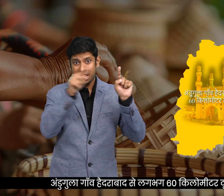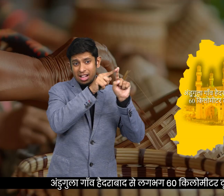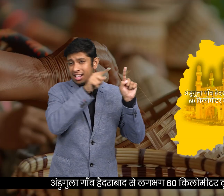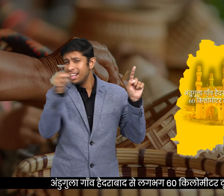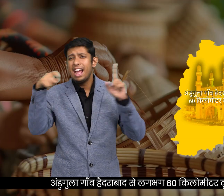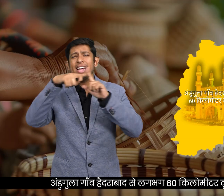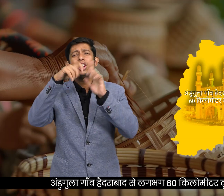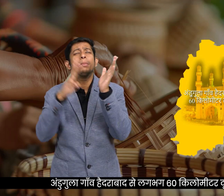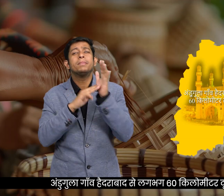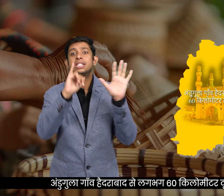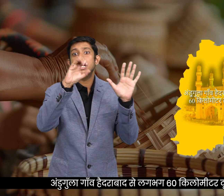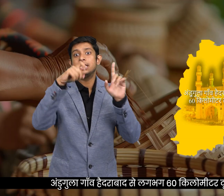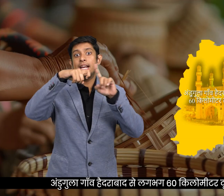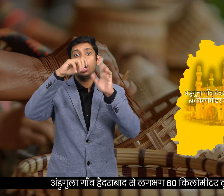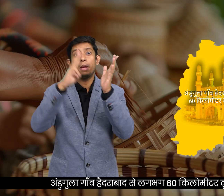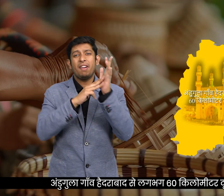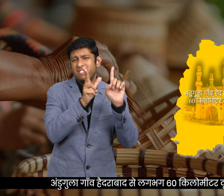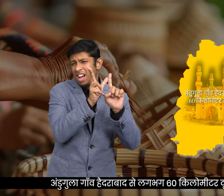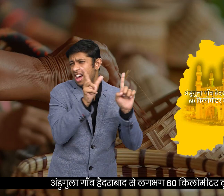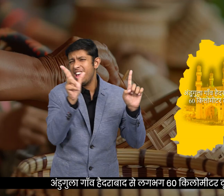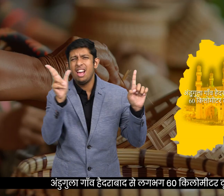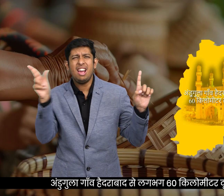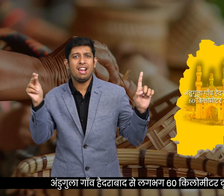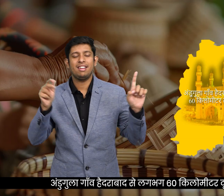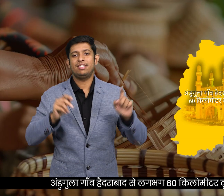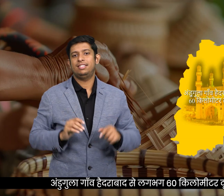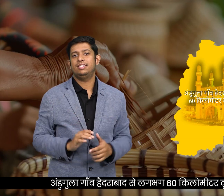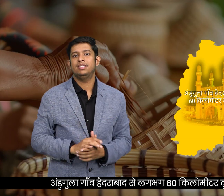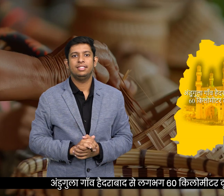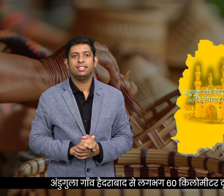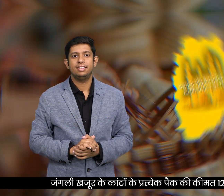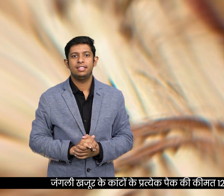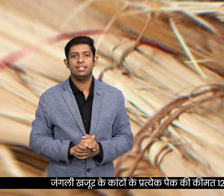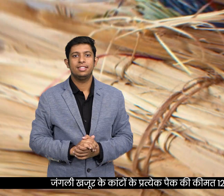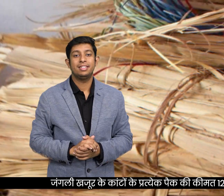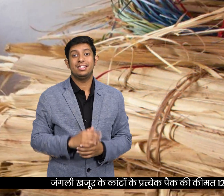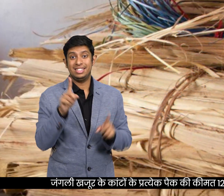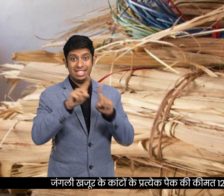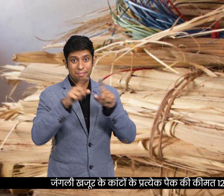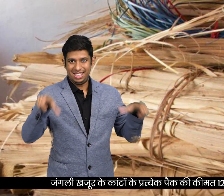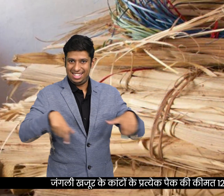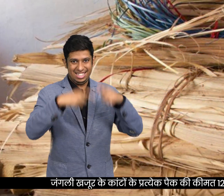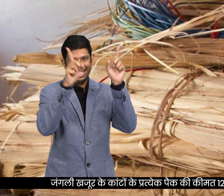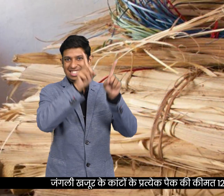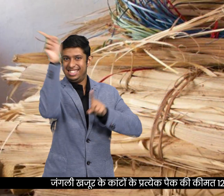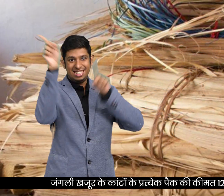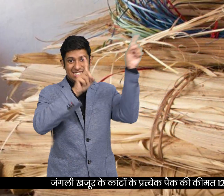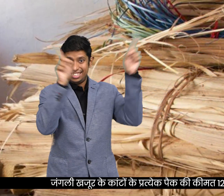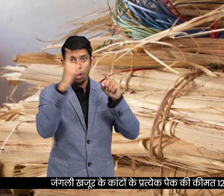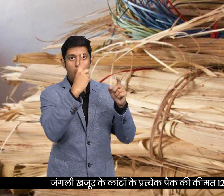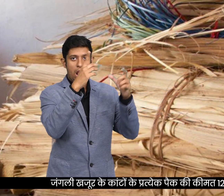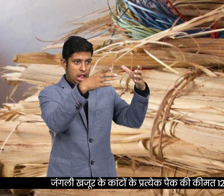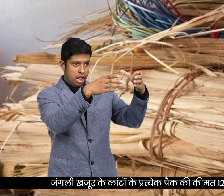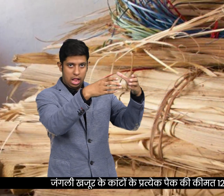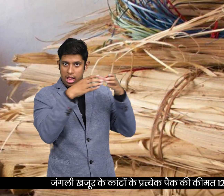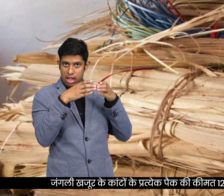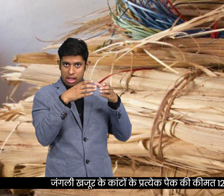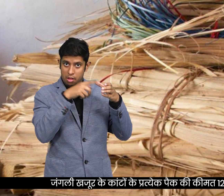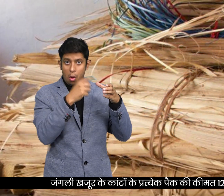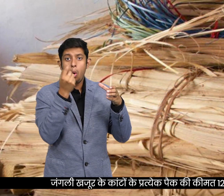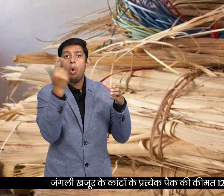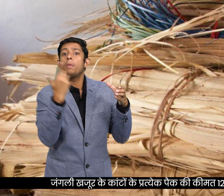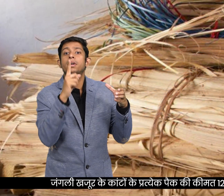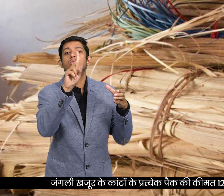किलोमीटर दूरी पर स्थित है। जंगली खजूर के कांटों के प्रत्येक पैक